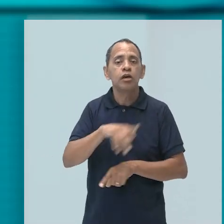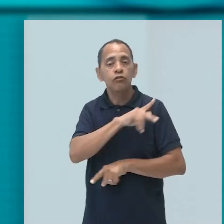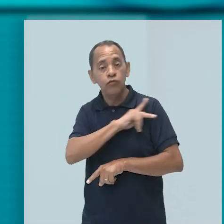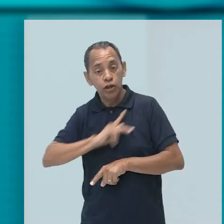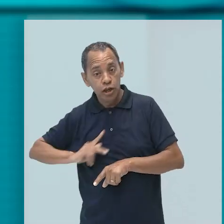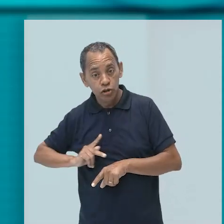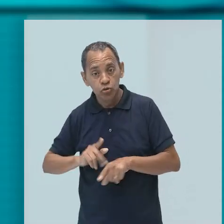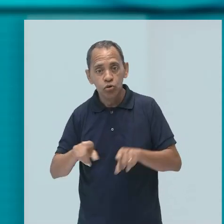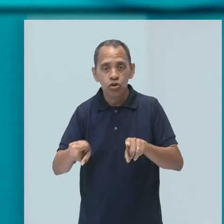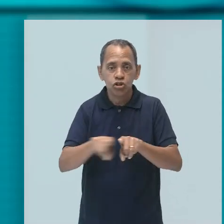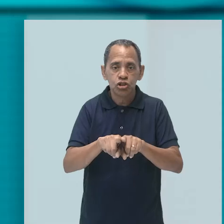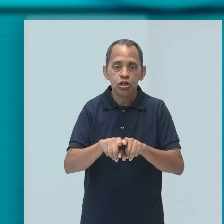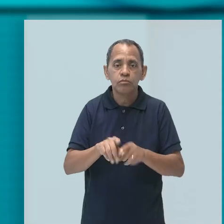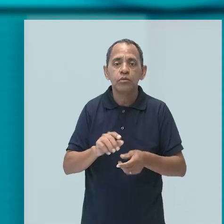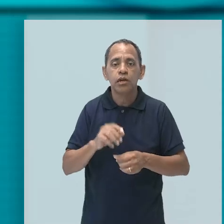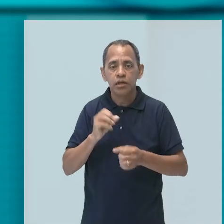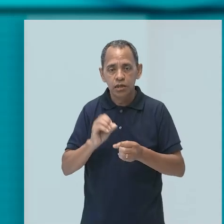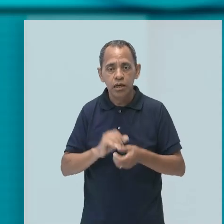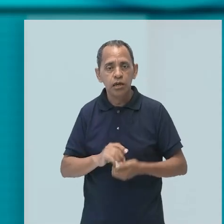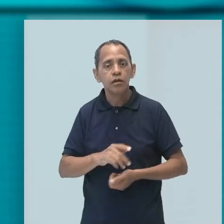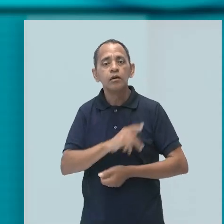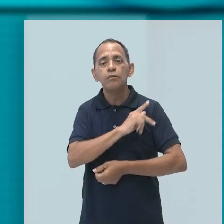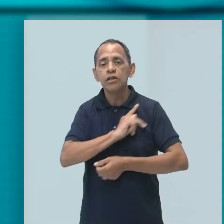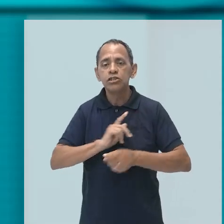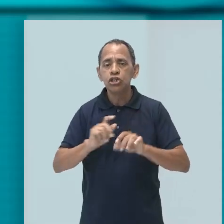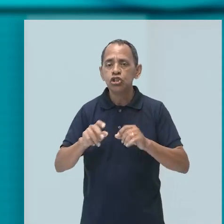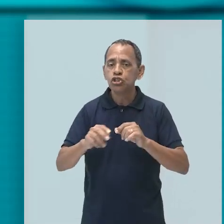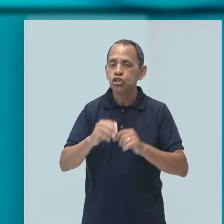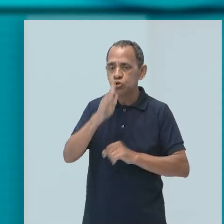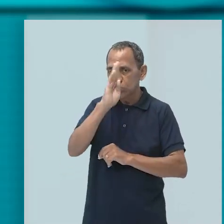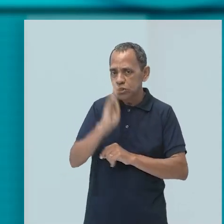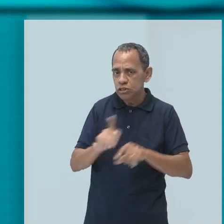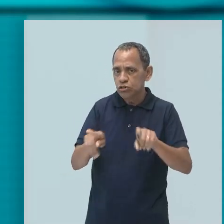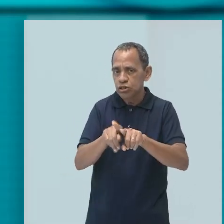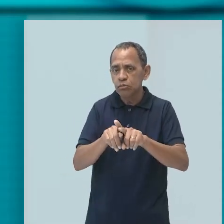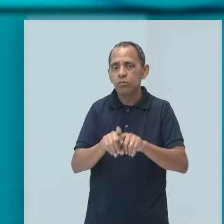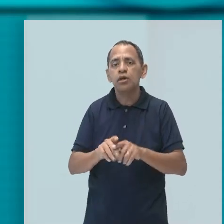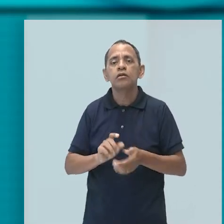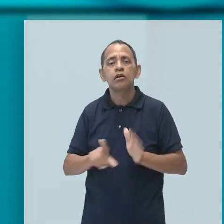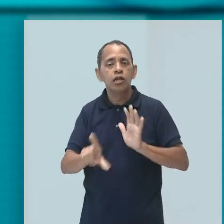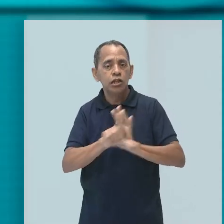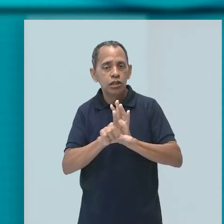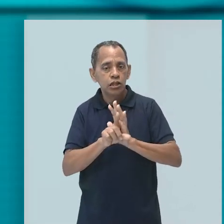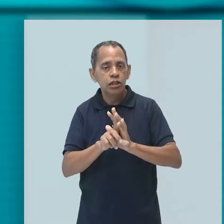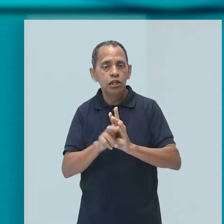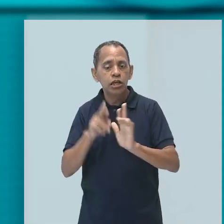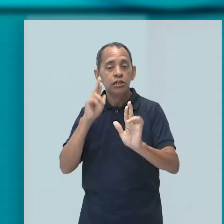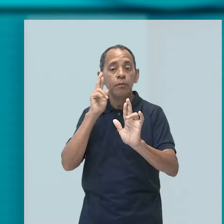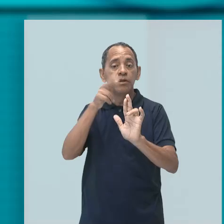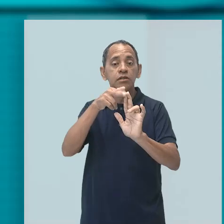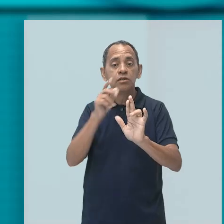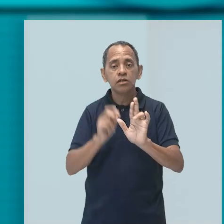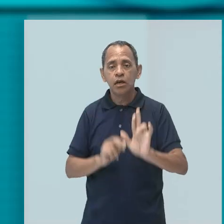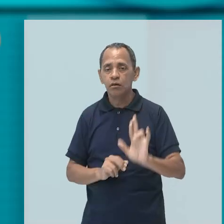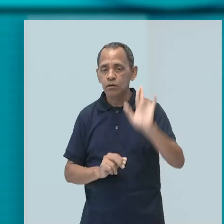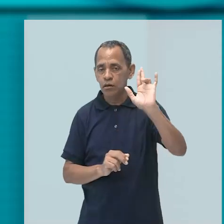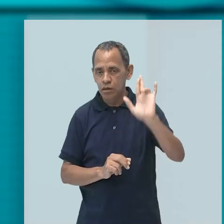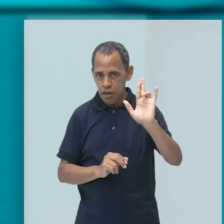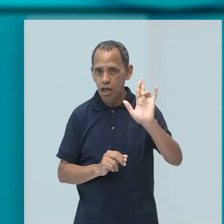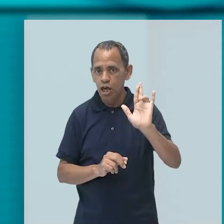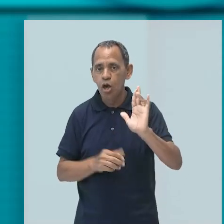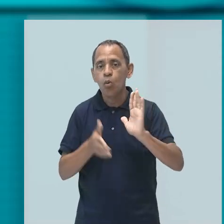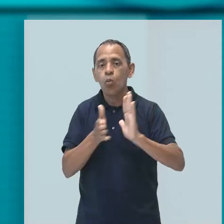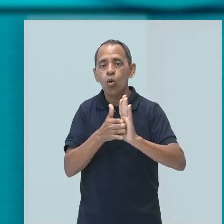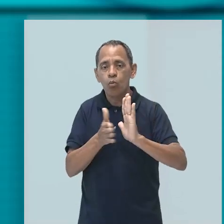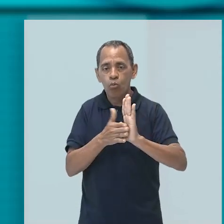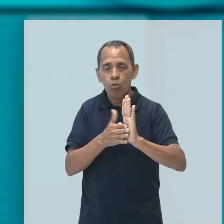que lá estão, eles foram escolhidos, eleitos via eleição. Então, eles representam algumas pautas. Da mesma forma, se é